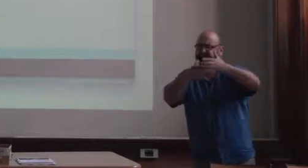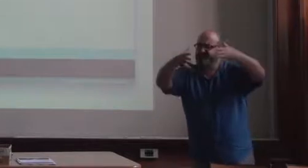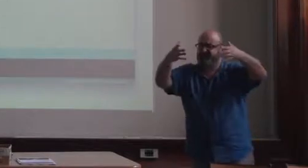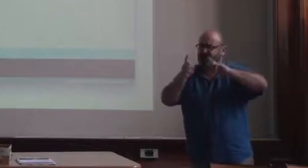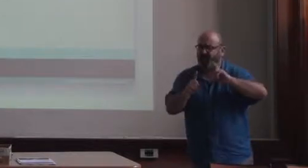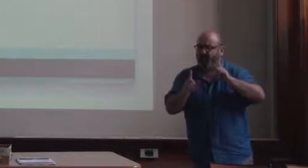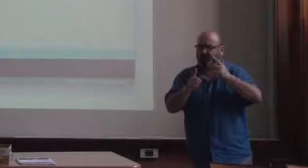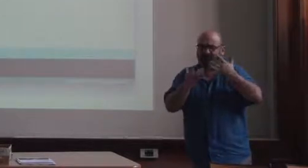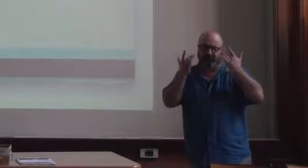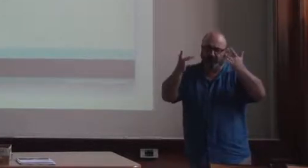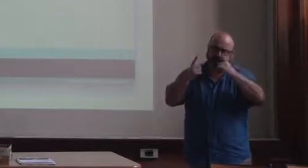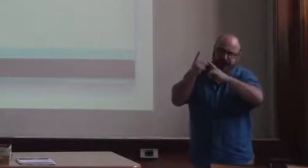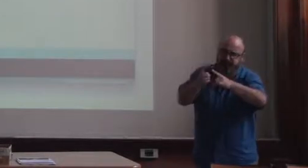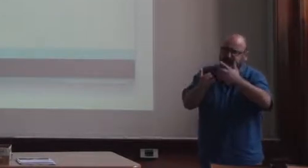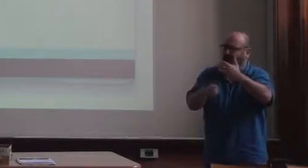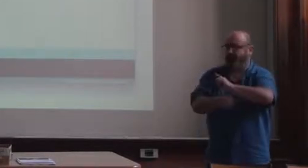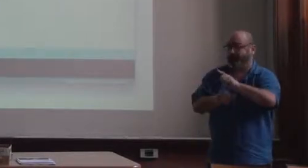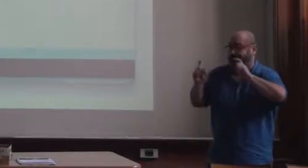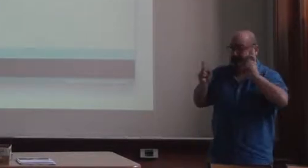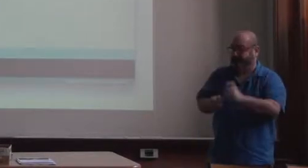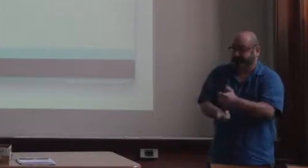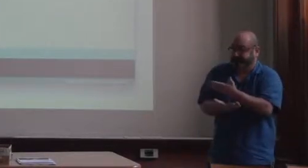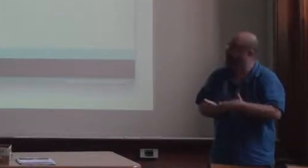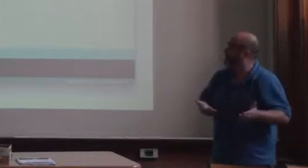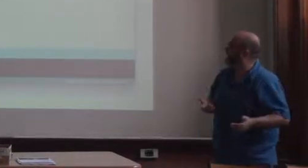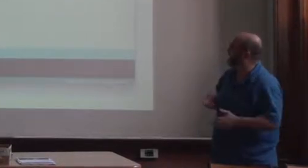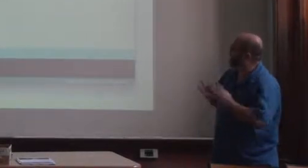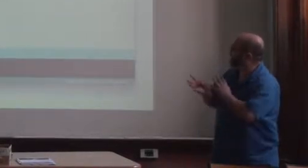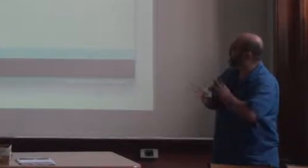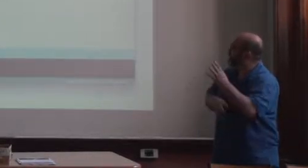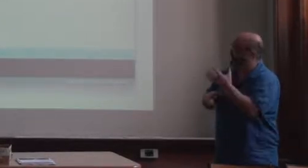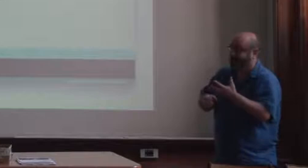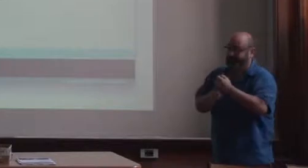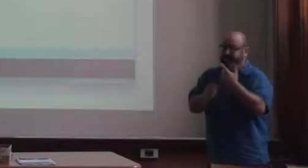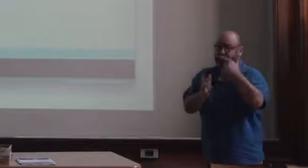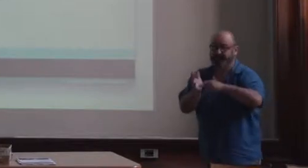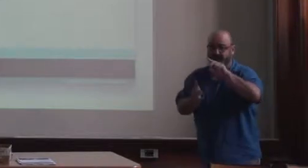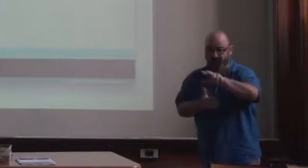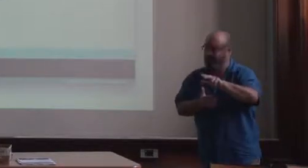avec 5 ans d'études derrière. Donc c'est un projet qui a été lancé en 2003